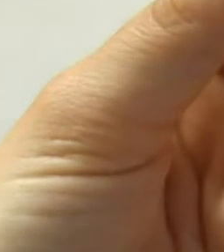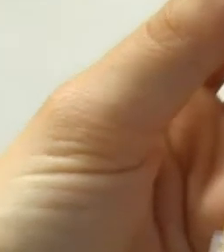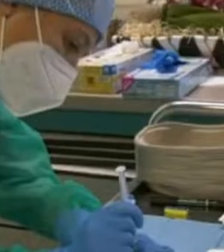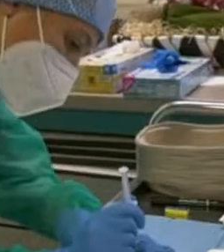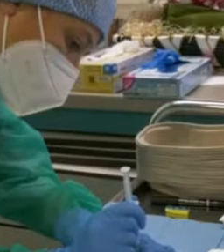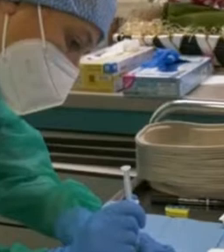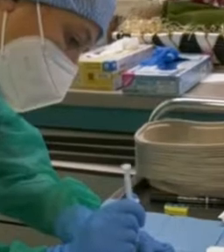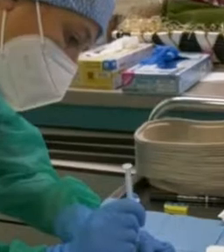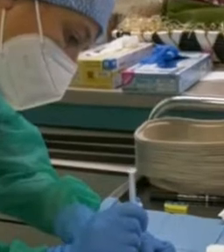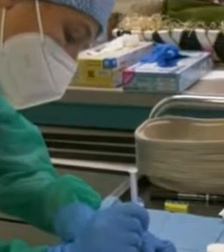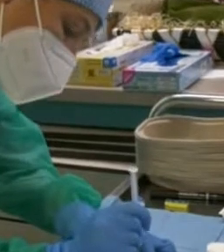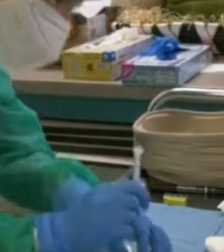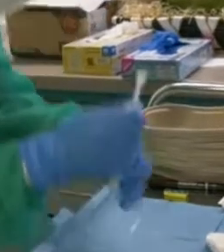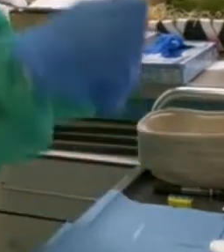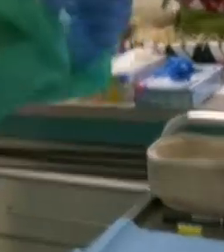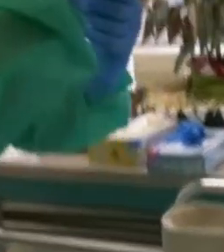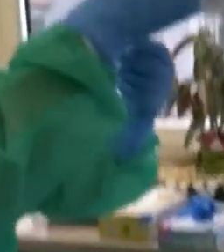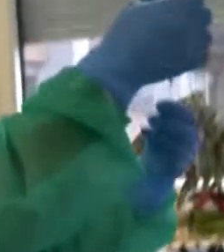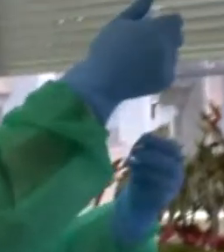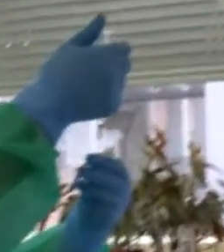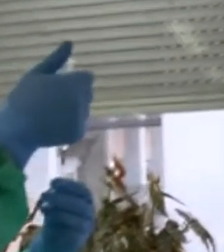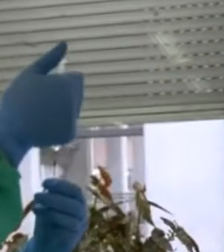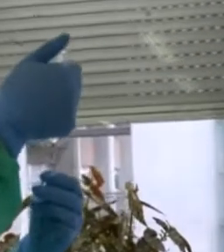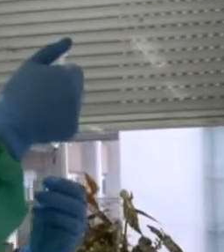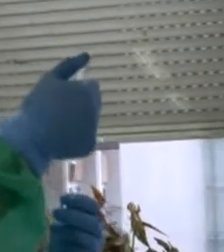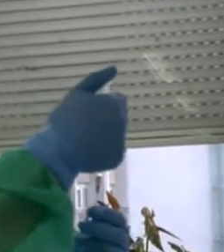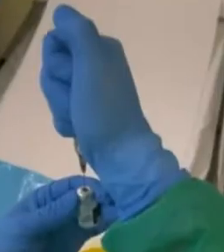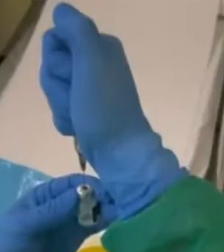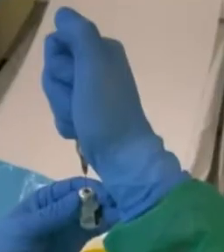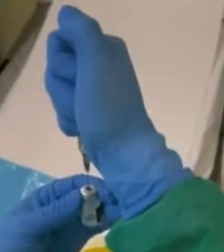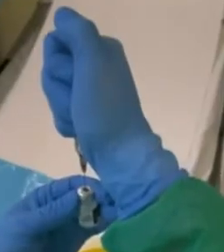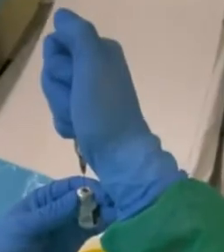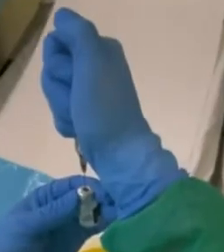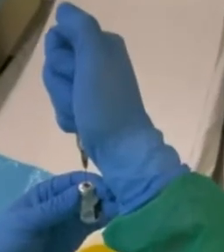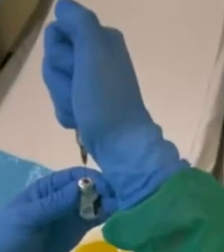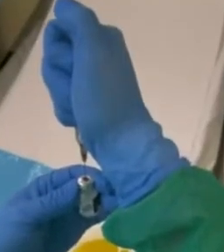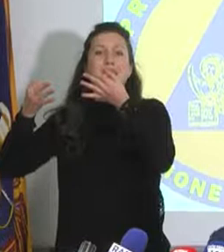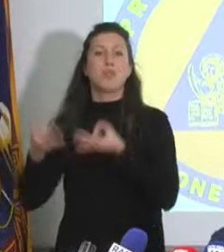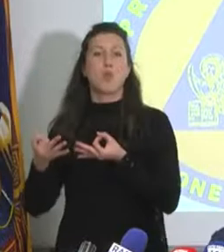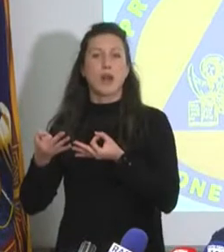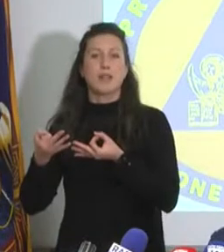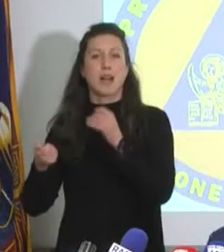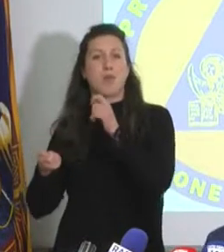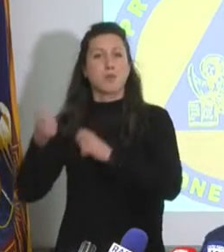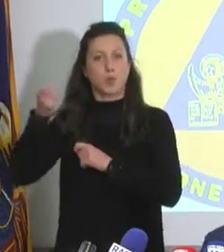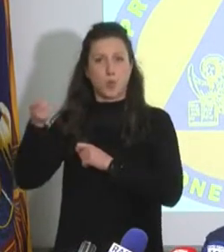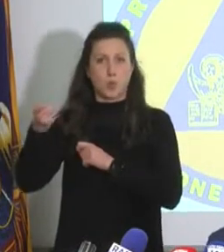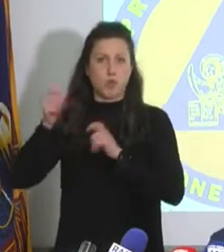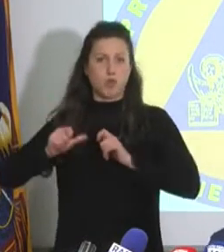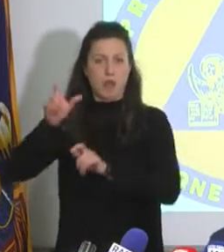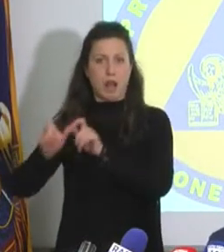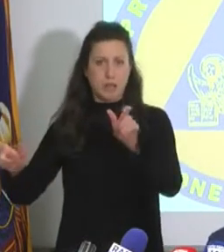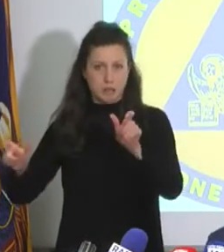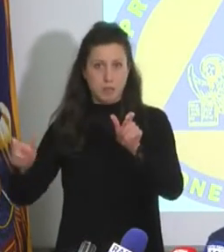455 mila previste per questa settimana 50 mila quelle attese domani in veneto sembra dalle ultime notizie che